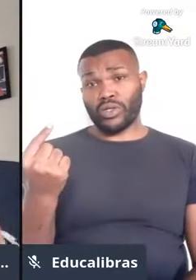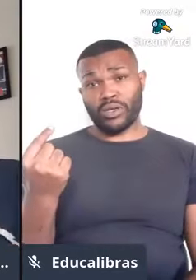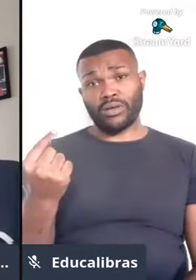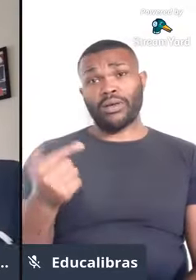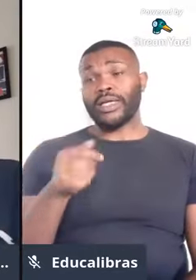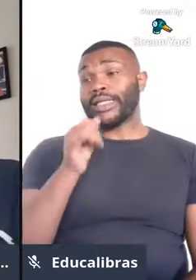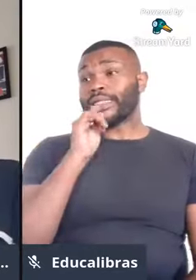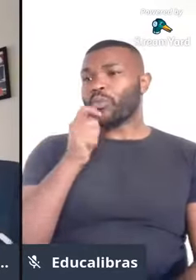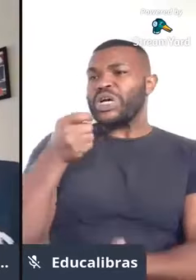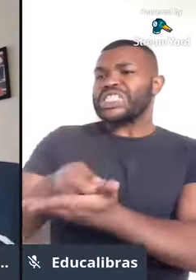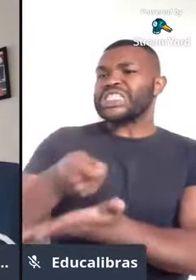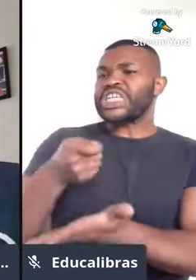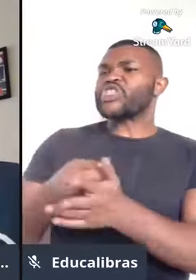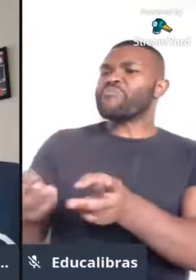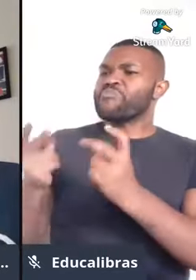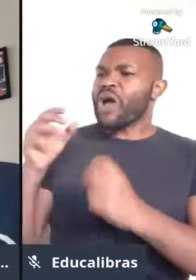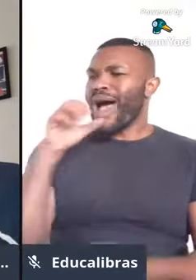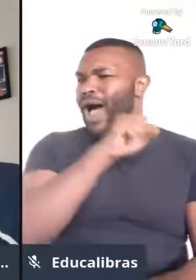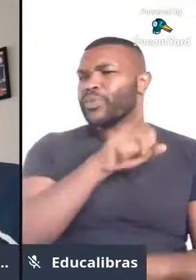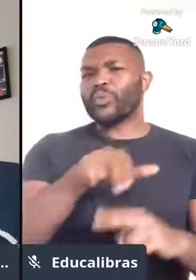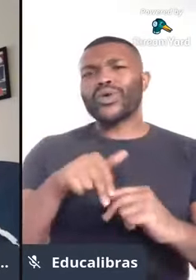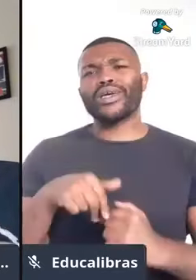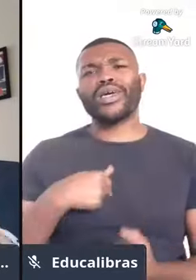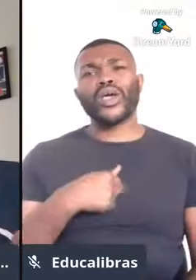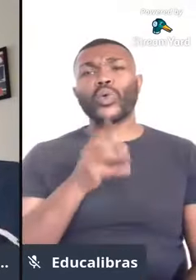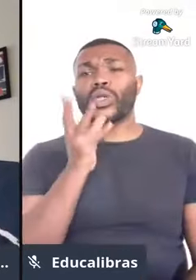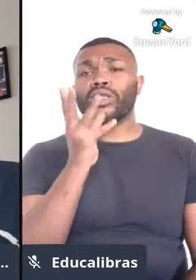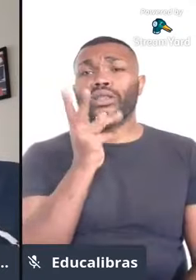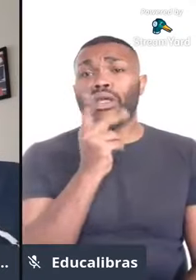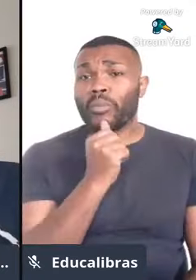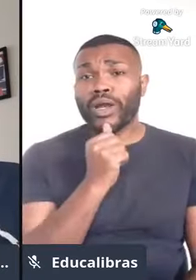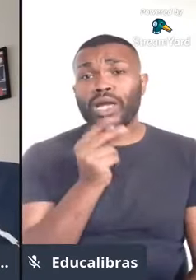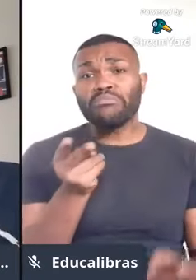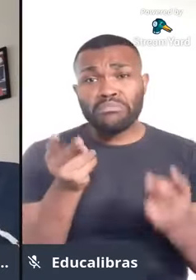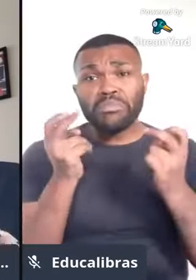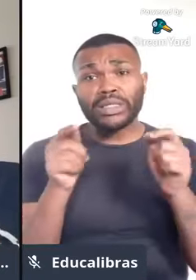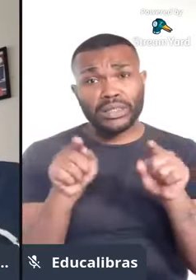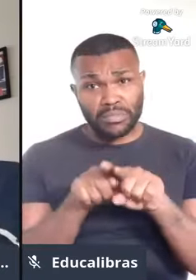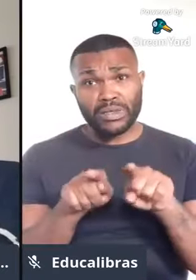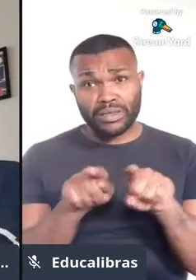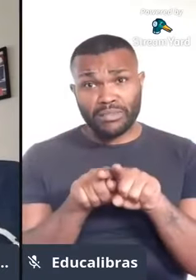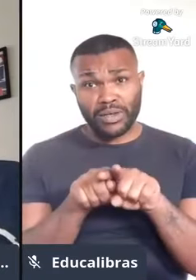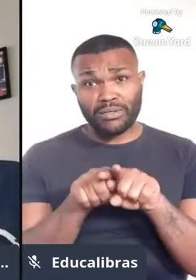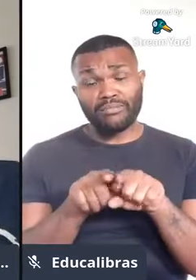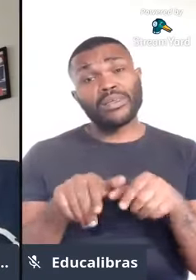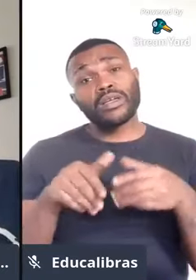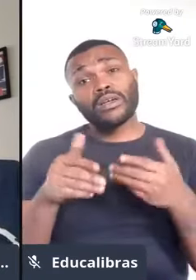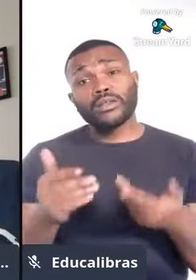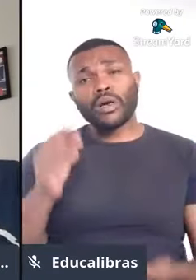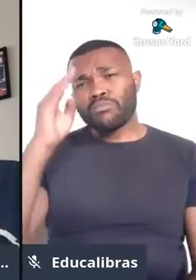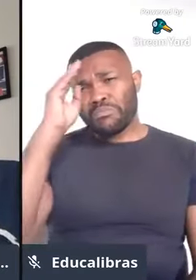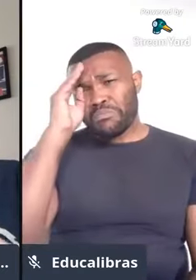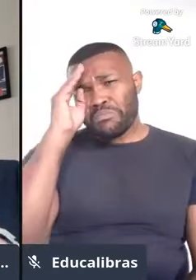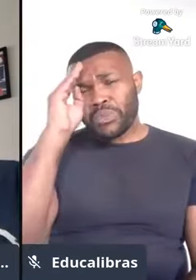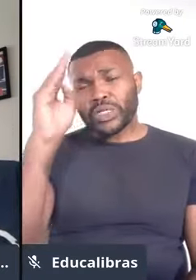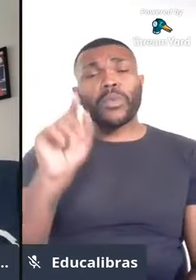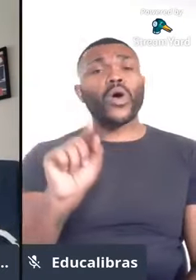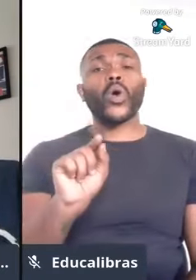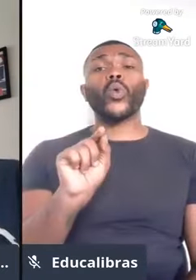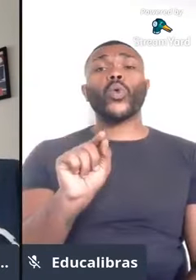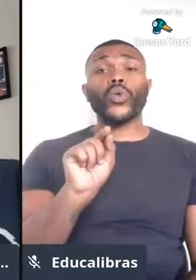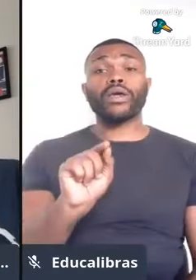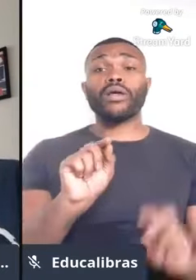pessoas tenham isso imediatamente, porque eu demorei muito para chegar lá. Então o ponto principal é a gente levar o conhecimento para que